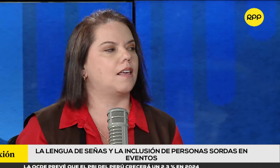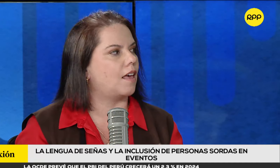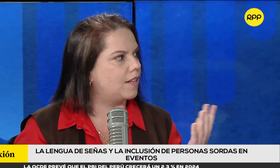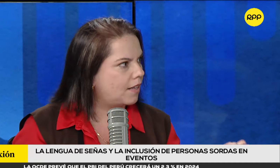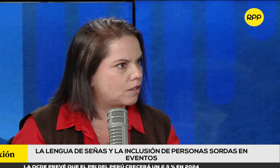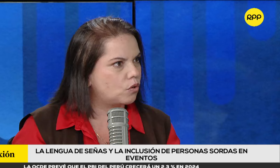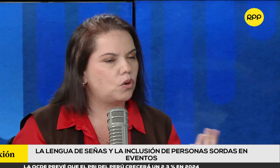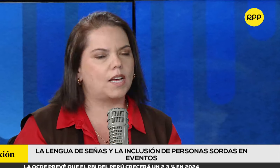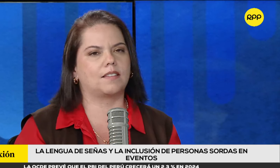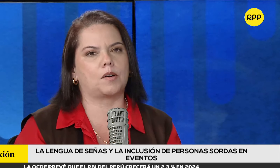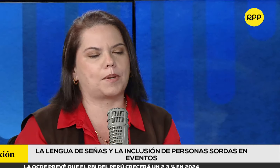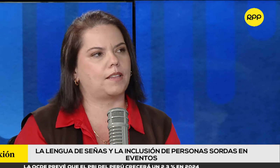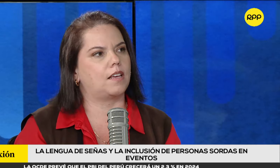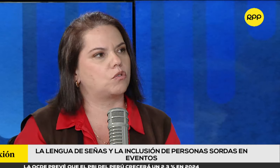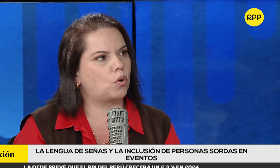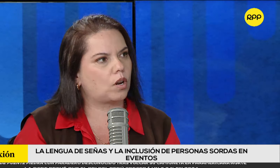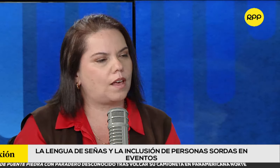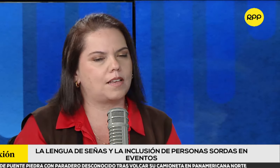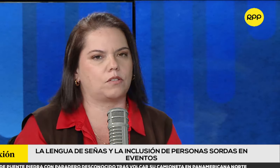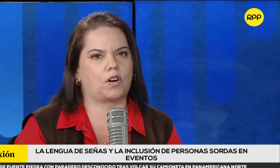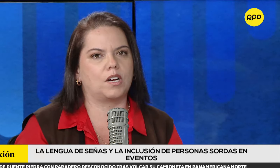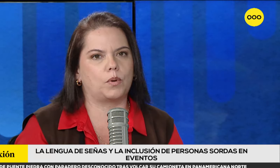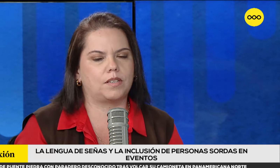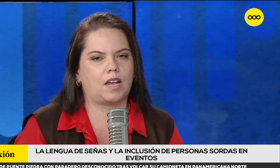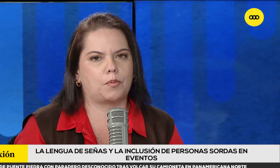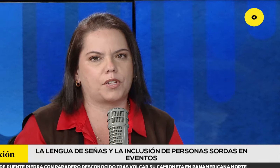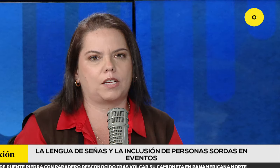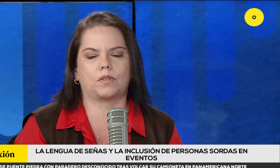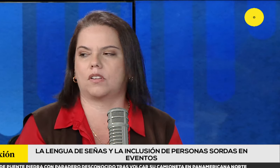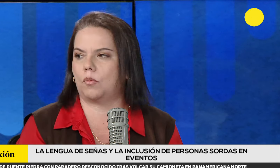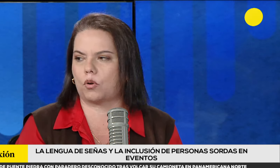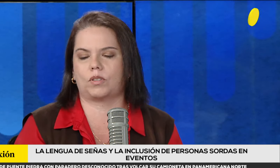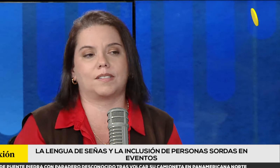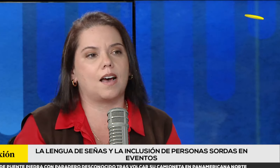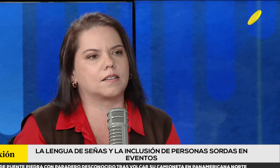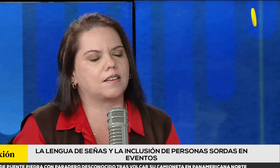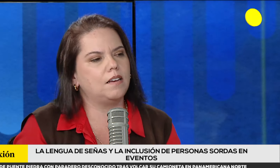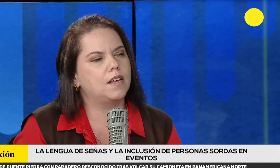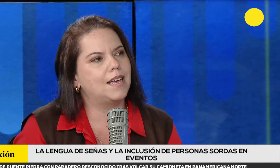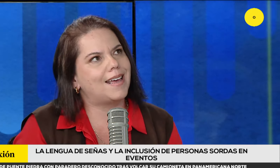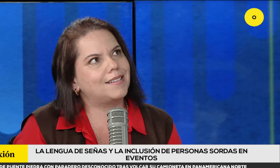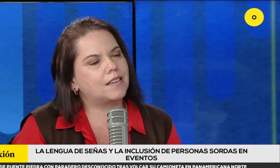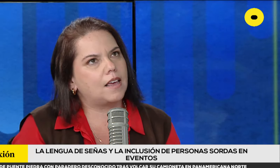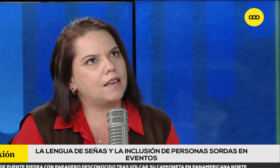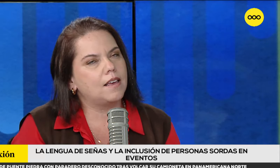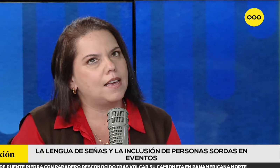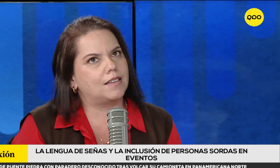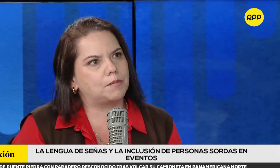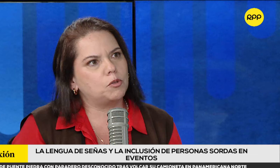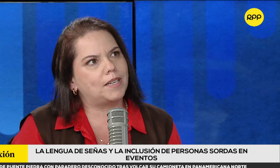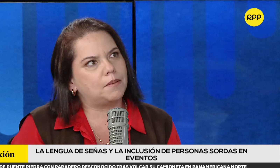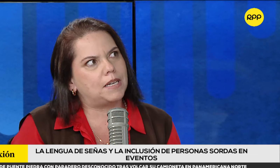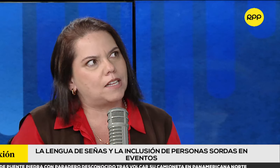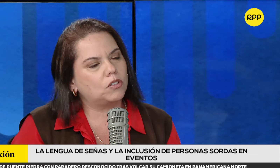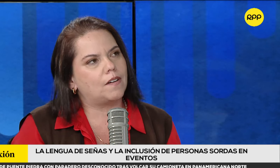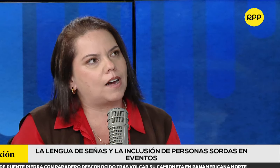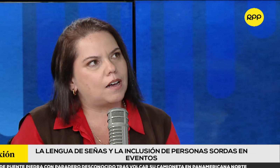de Adel Tarazona, intérprete sorda y asesora lingüística del proyecto, así como Ruth Escarza, es que estamos viniendo trabajando